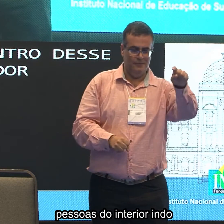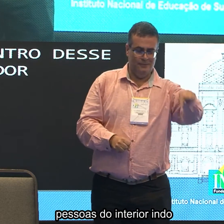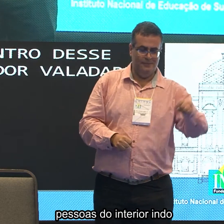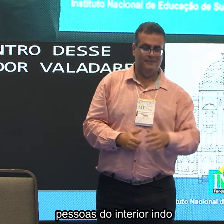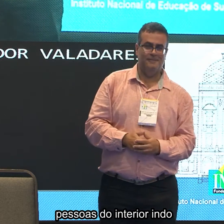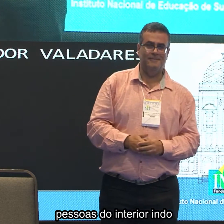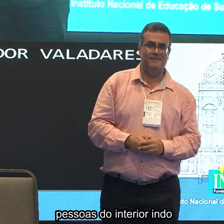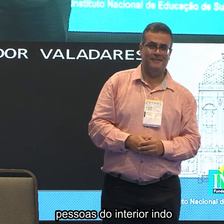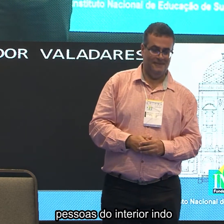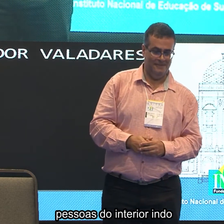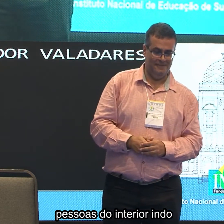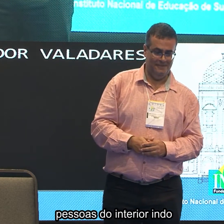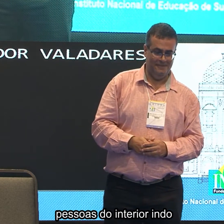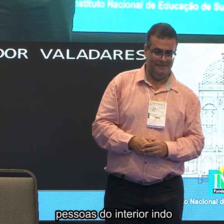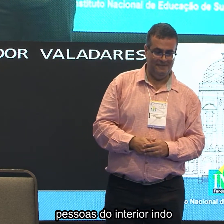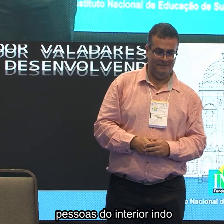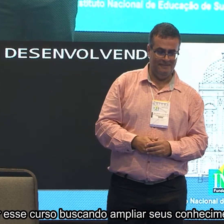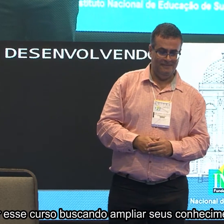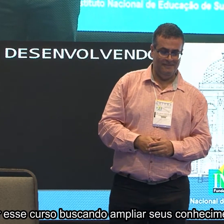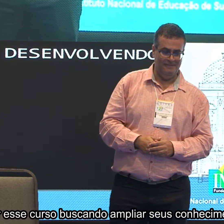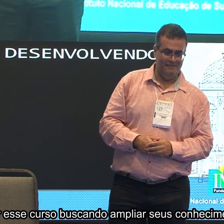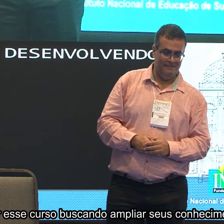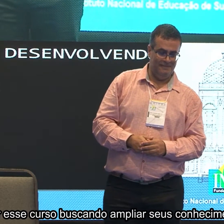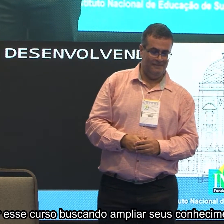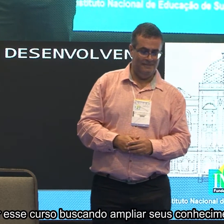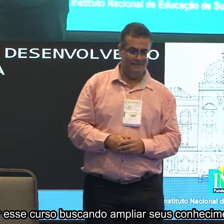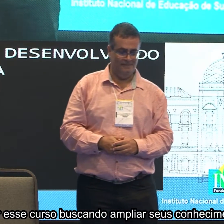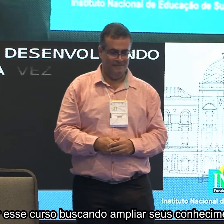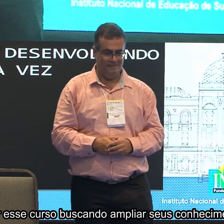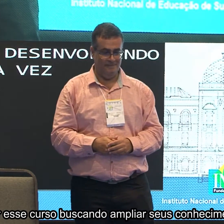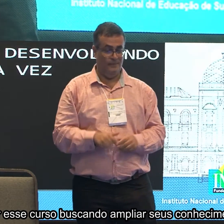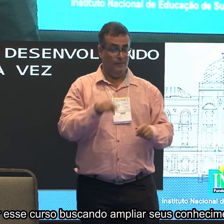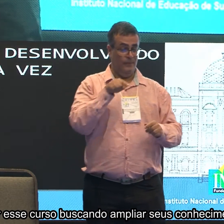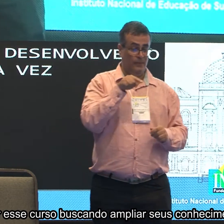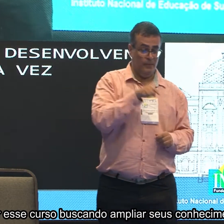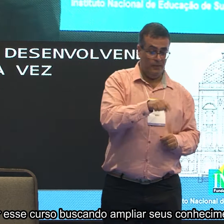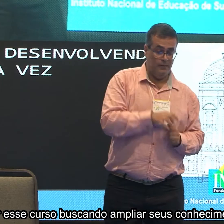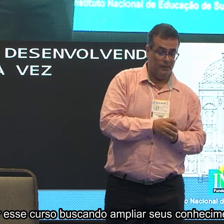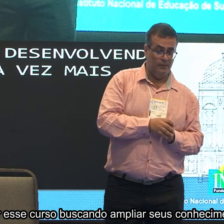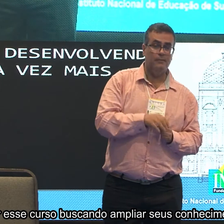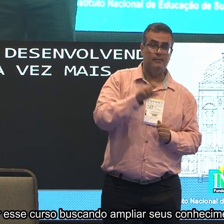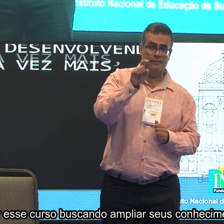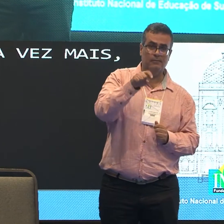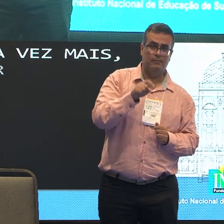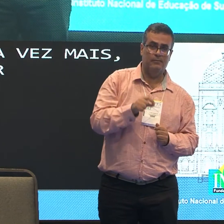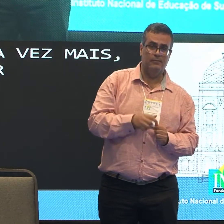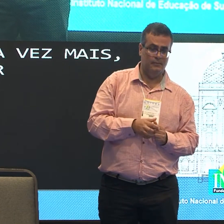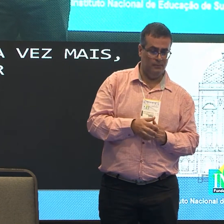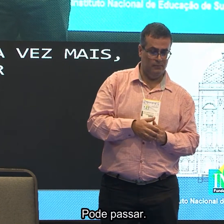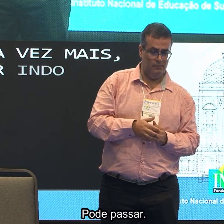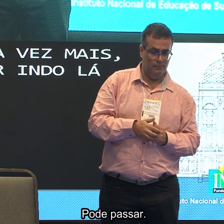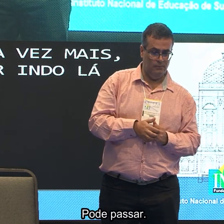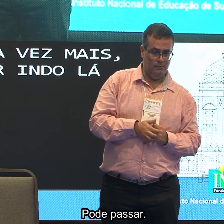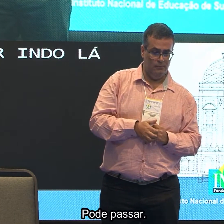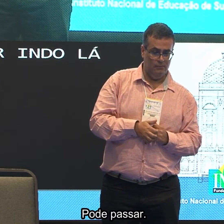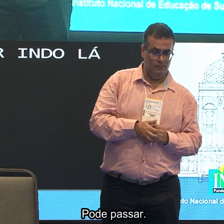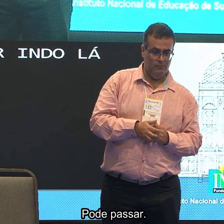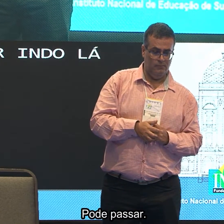do interior indo lá fazer esse curso, buscando ampliar seus conhecimentos. Pode passar?